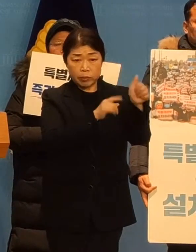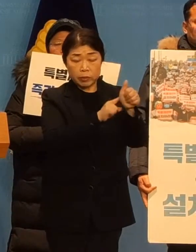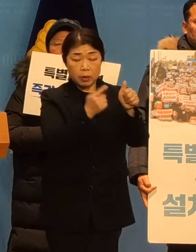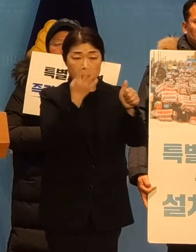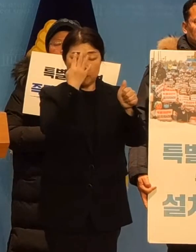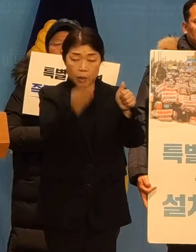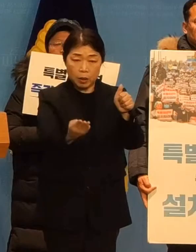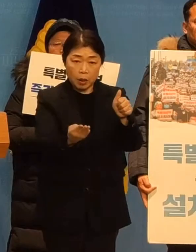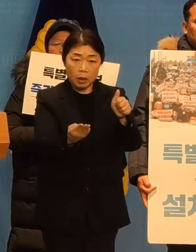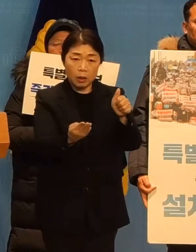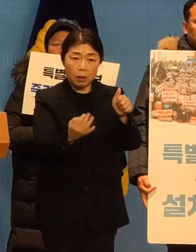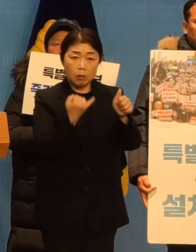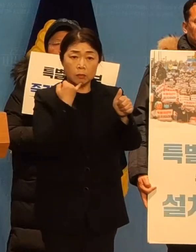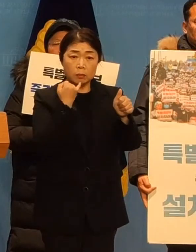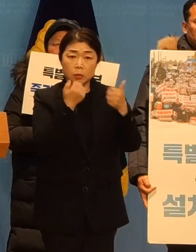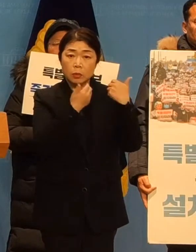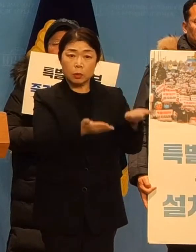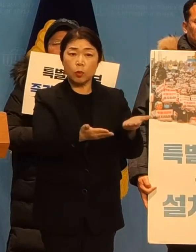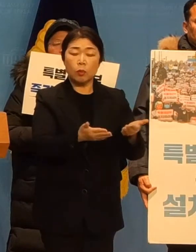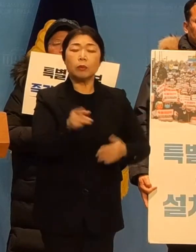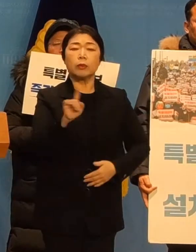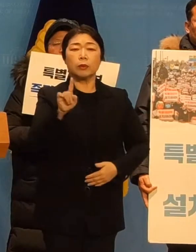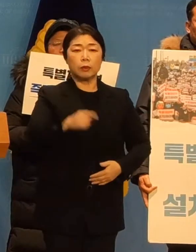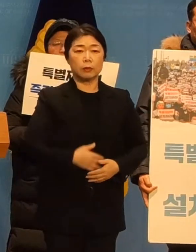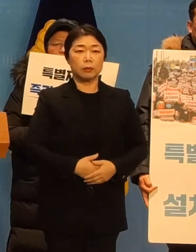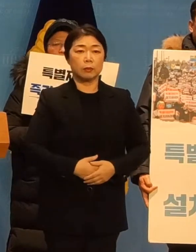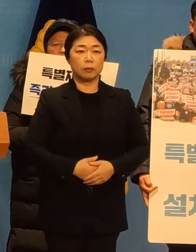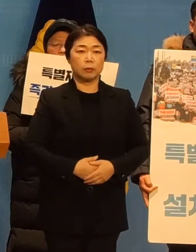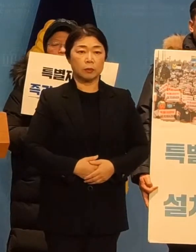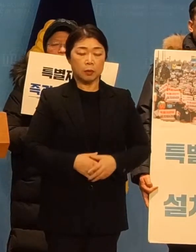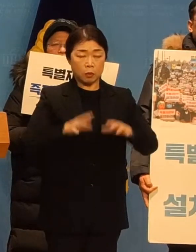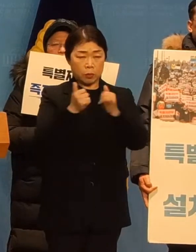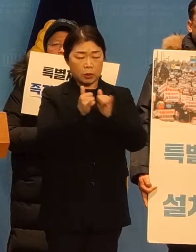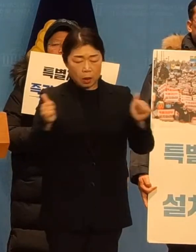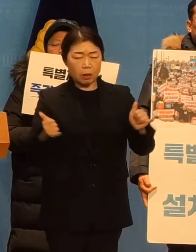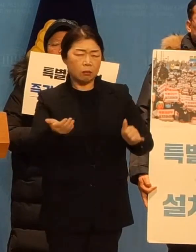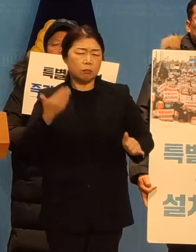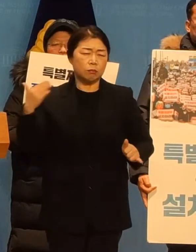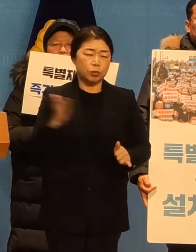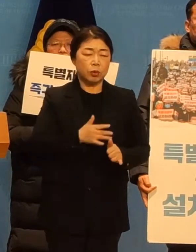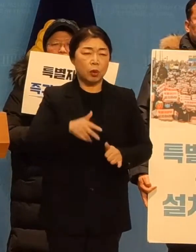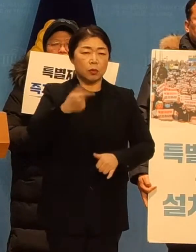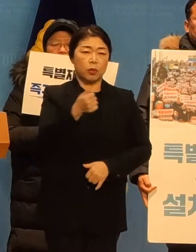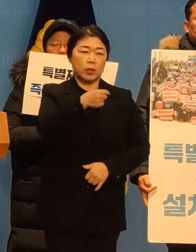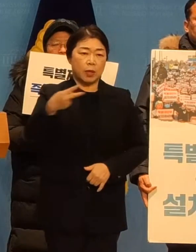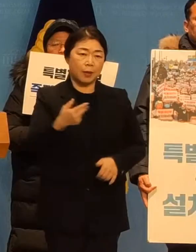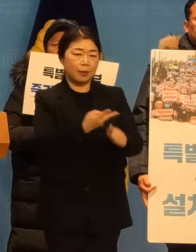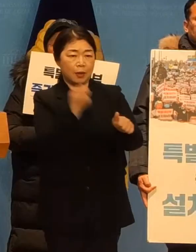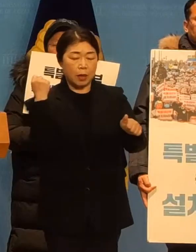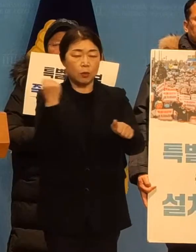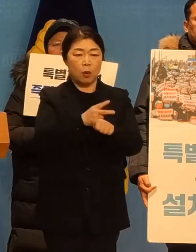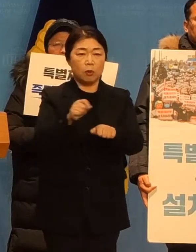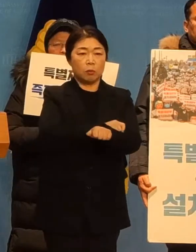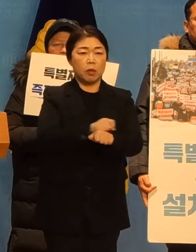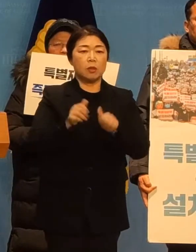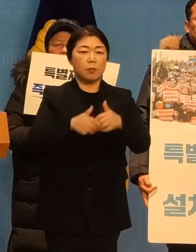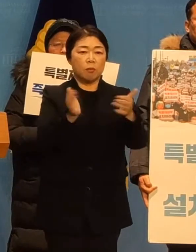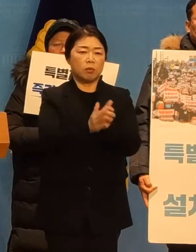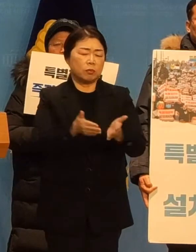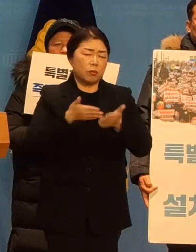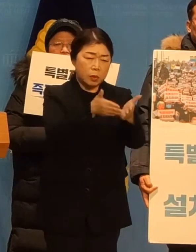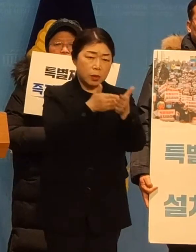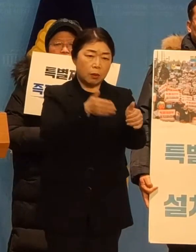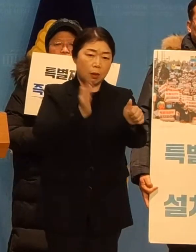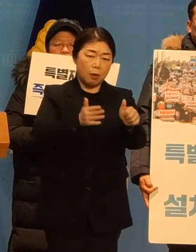볼 텐가. 국민들은 진작부터 국회에 조희대 탄핵과 특별재판부 설치를 강력하게